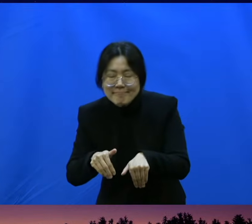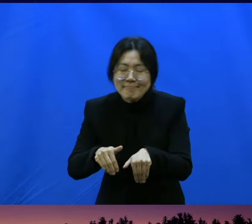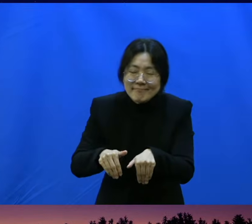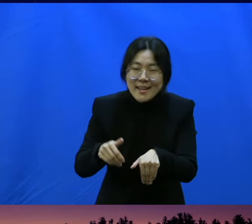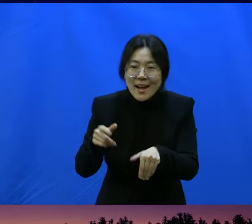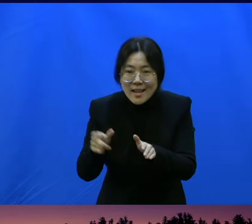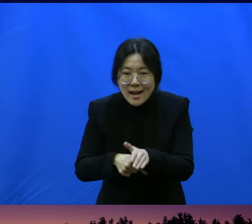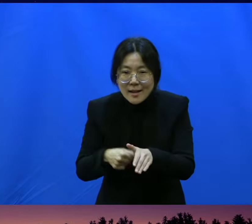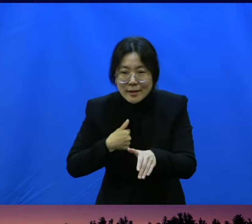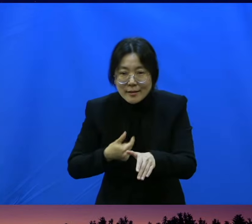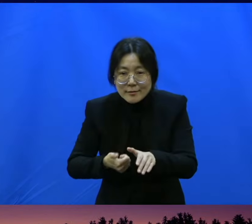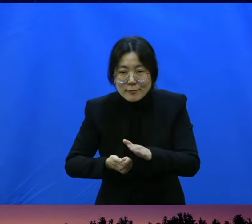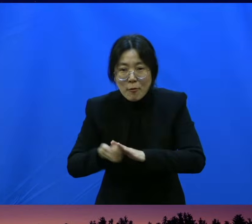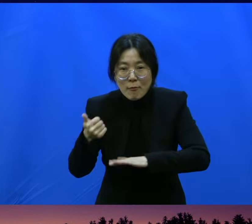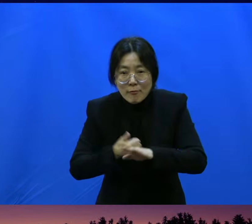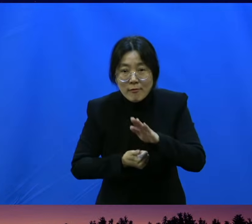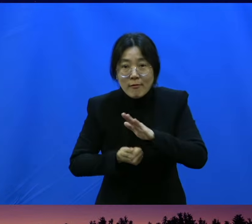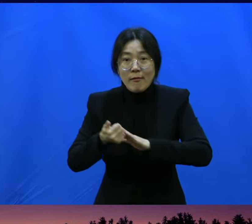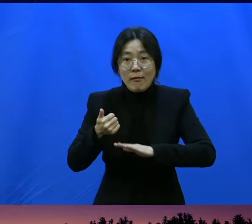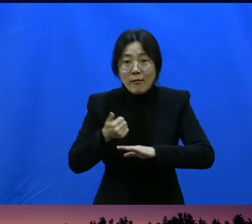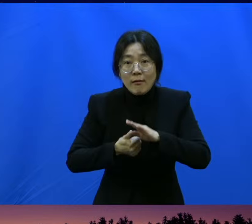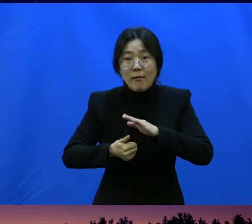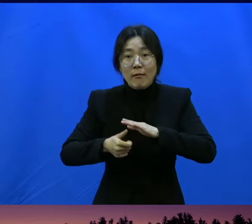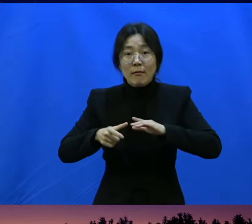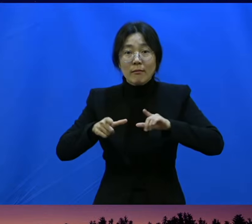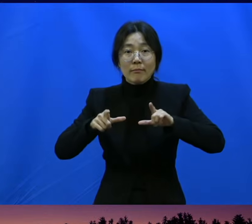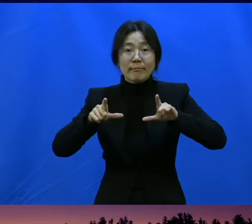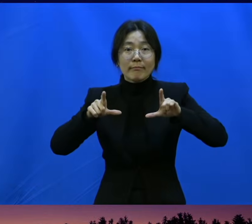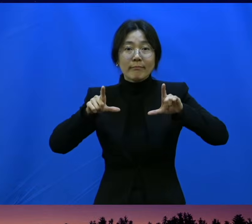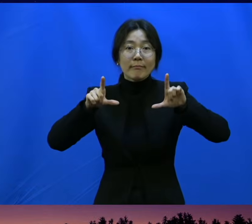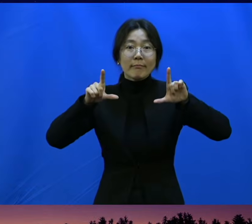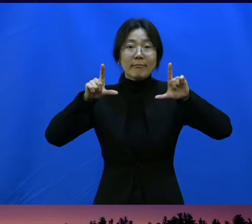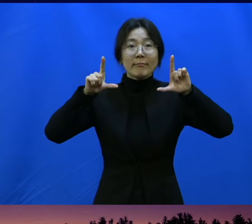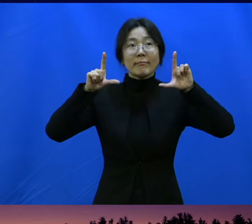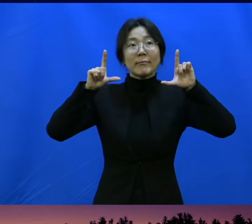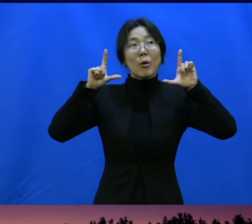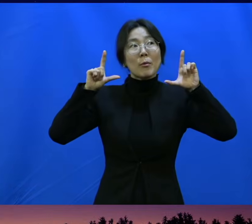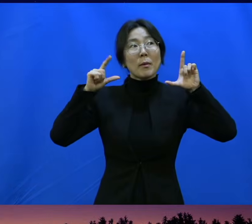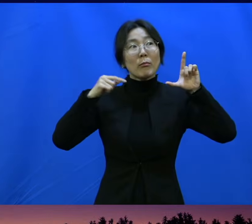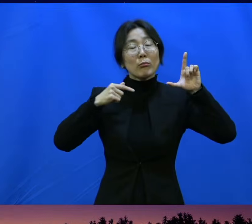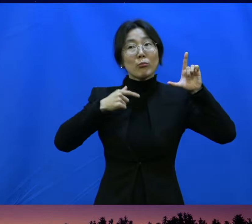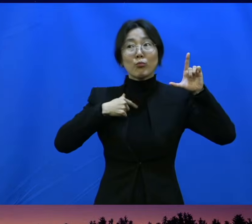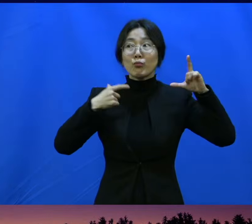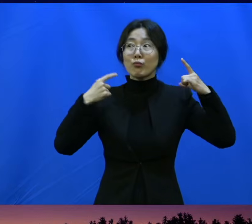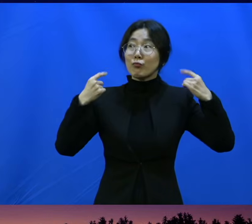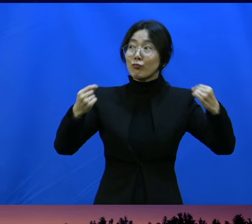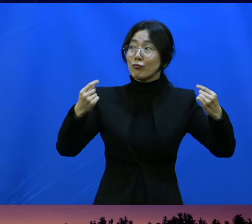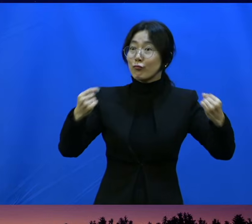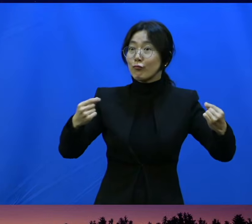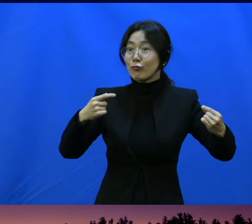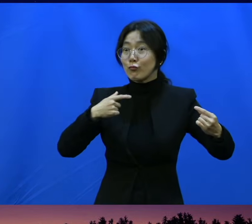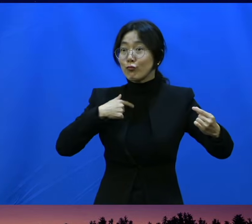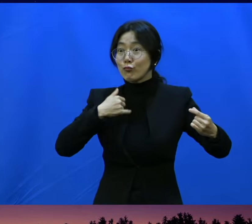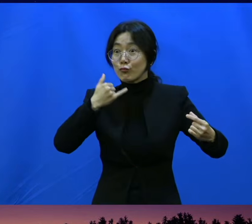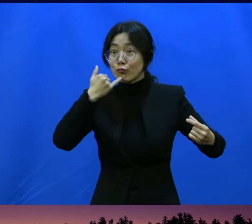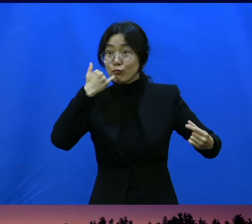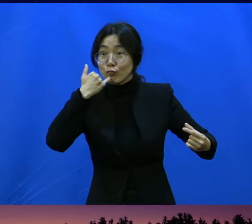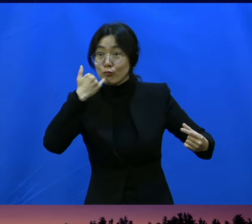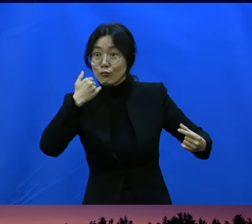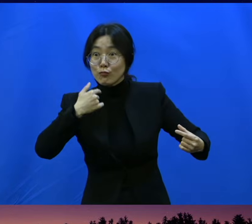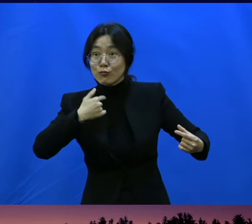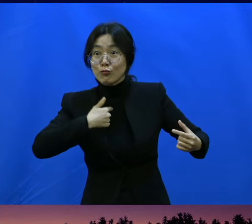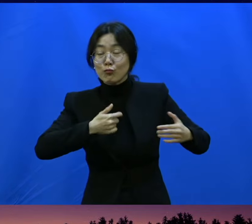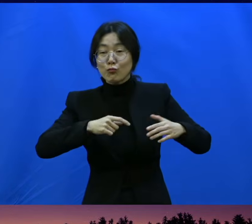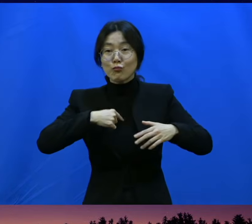자아도취에 빠지고요. 자아 확대, 막 과대 망상, 뭐 별게 다 찾아오겠죠.